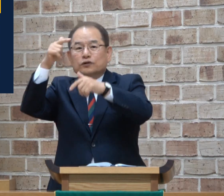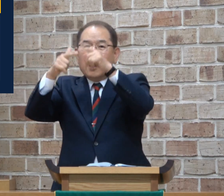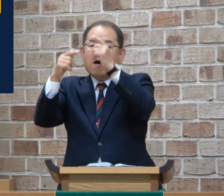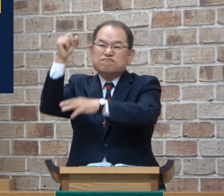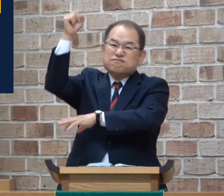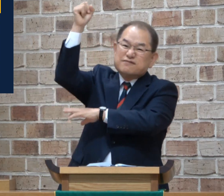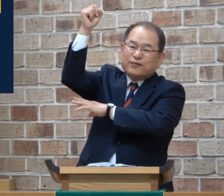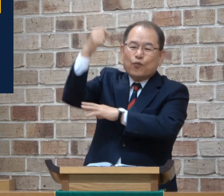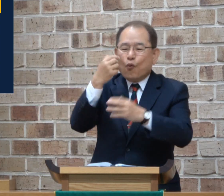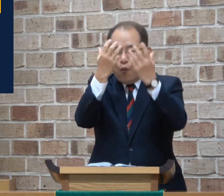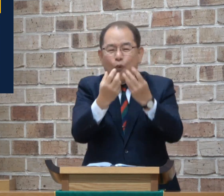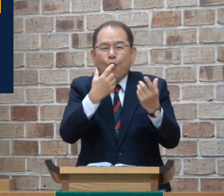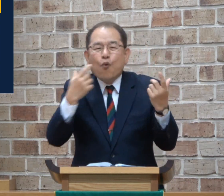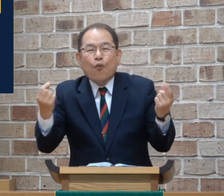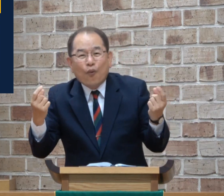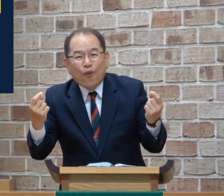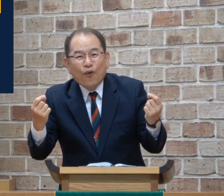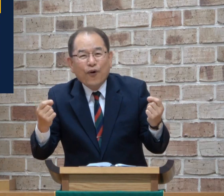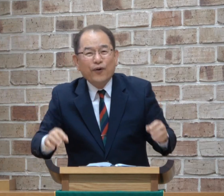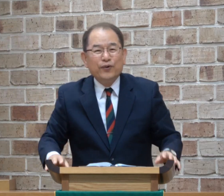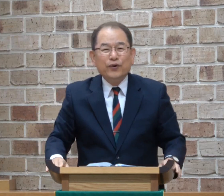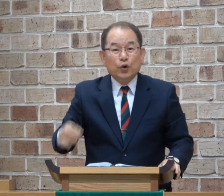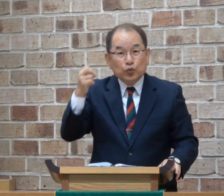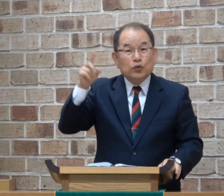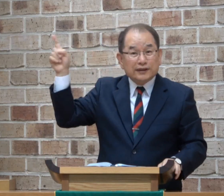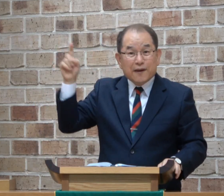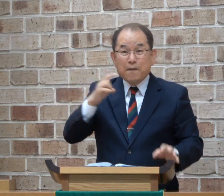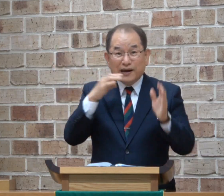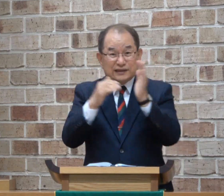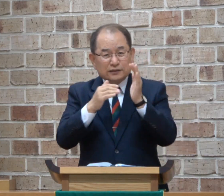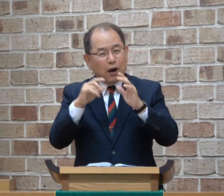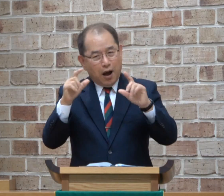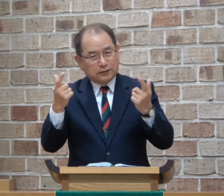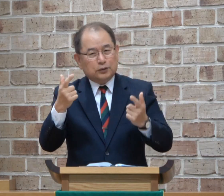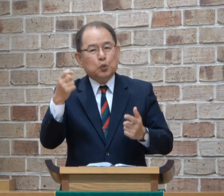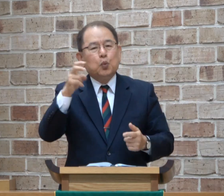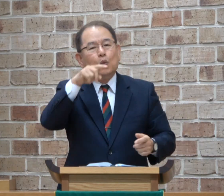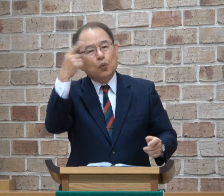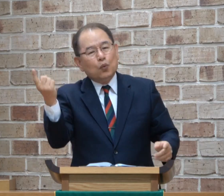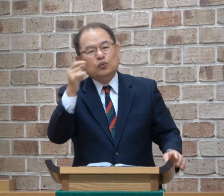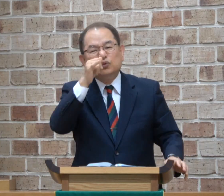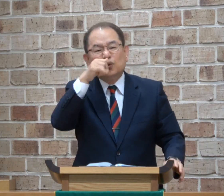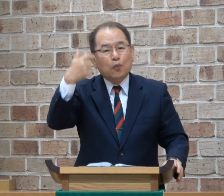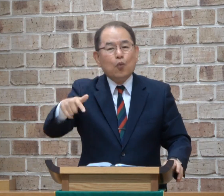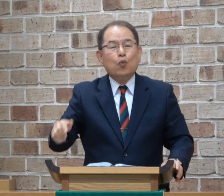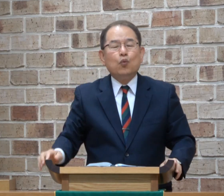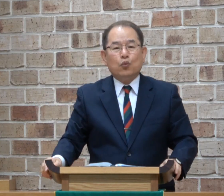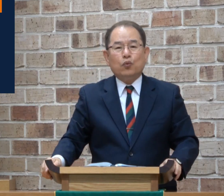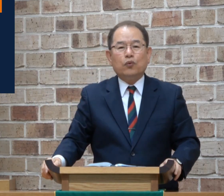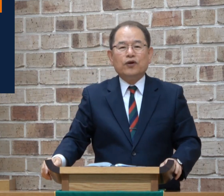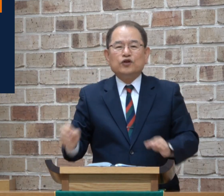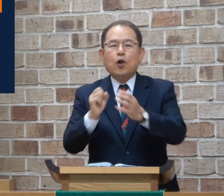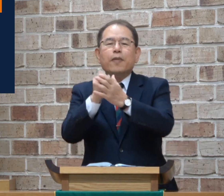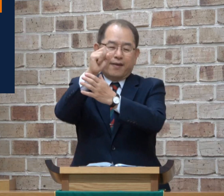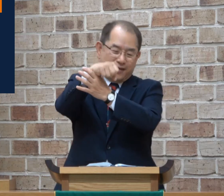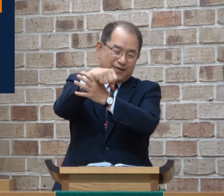있습니다. 그것으로 끝나는 것이 아니라 열매를 또 맺습니다.